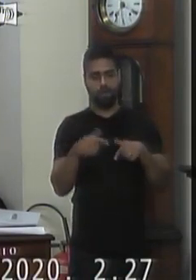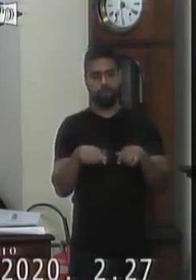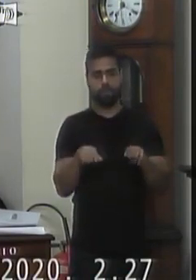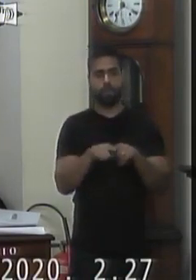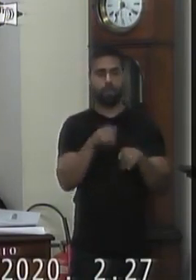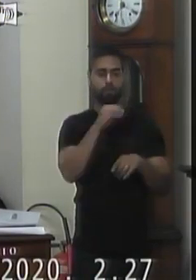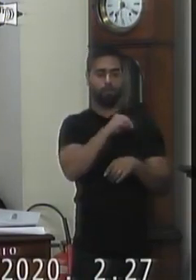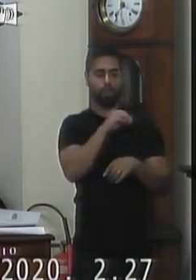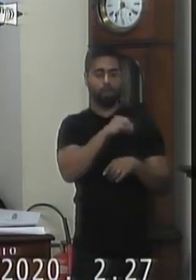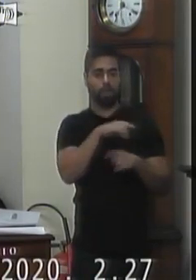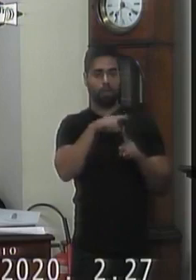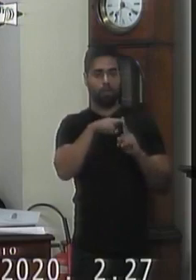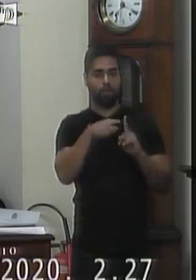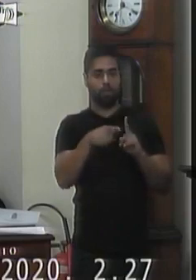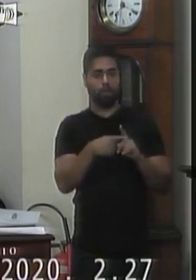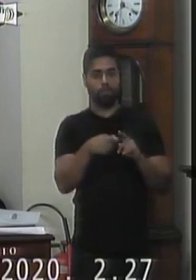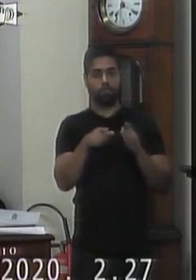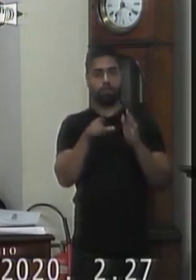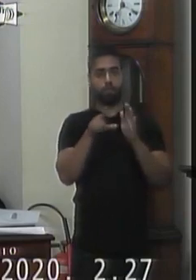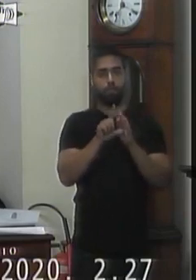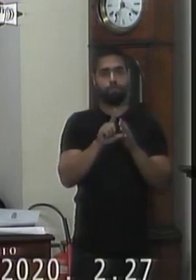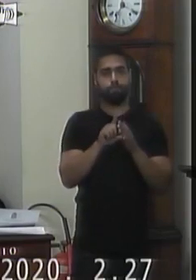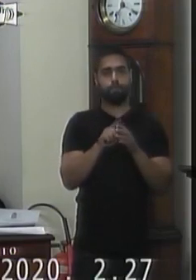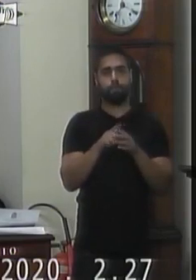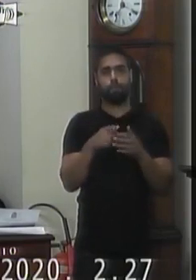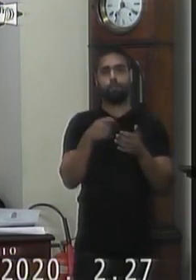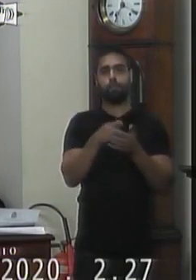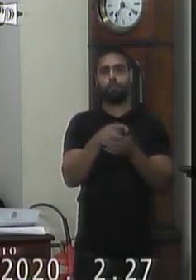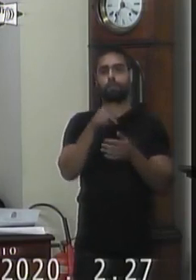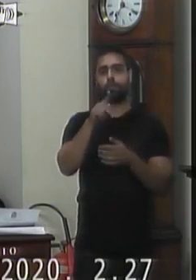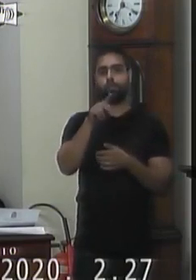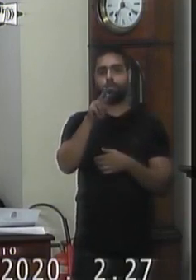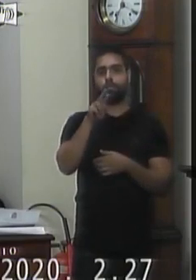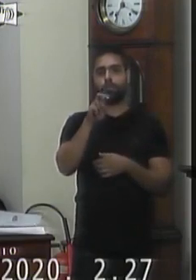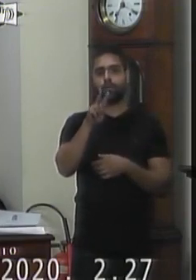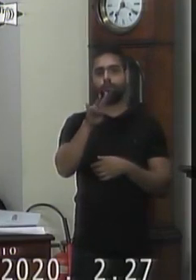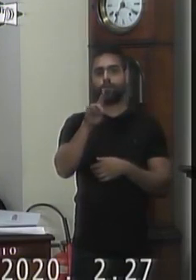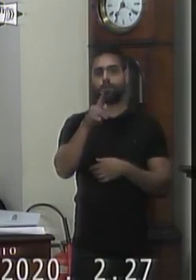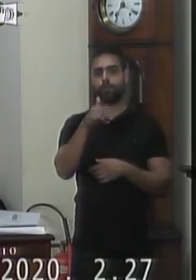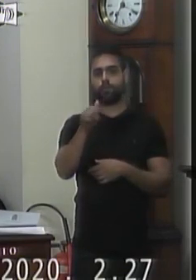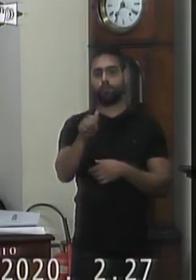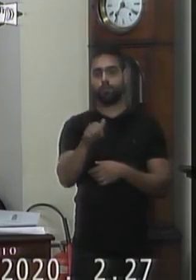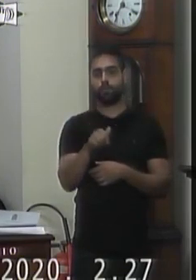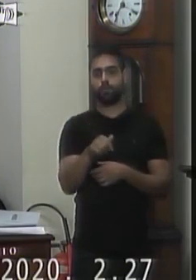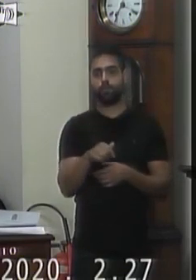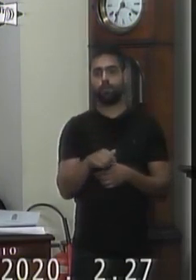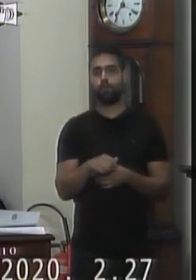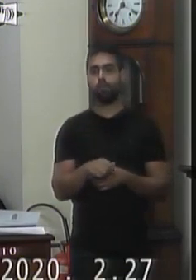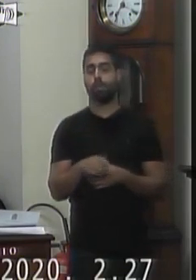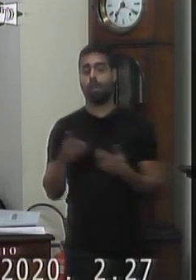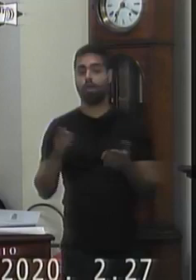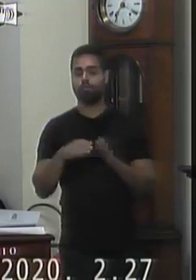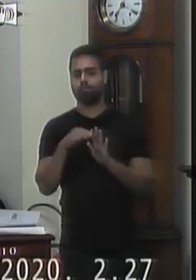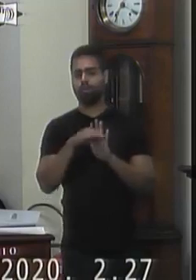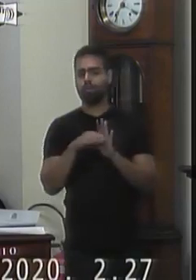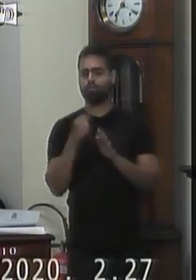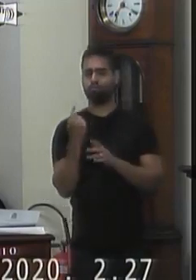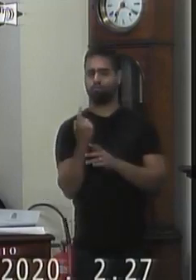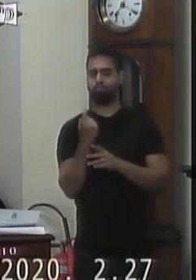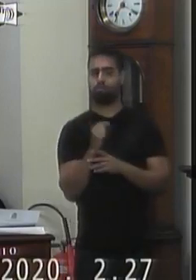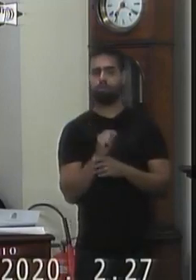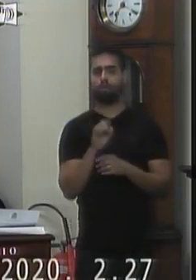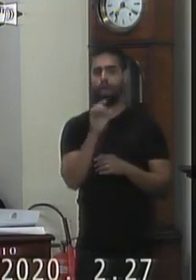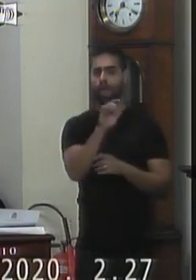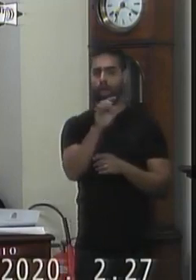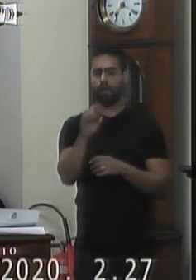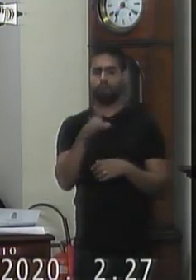salário maternidade, anteriormente custeados pela autarquia previdenciada Previvalença. Embora o orçamento seja uno, cada órgão